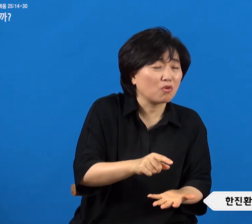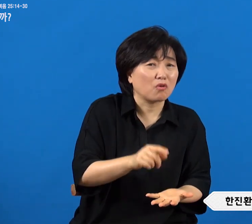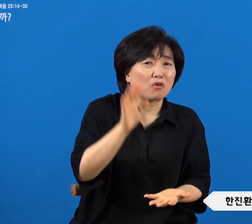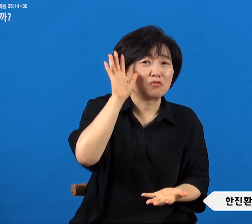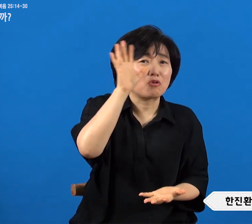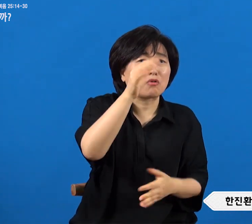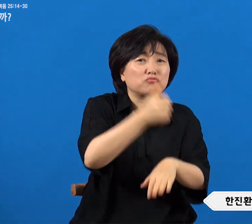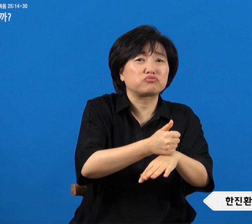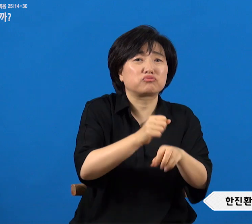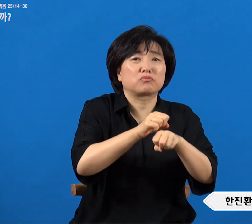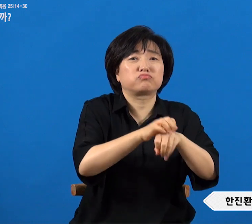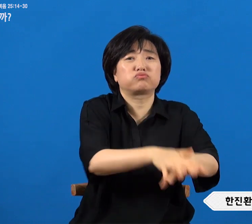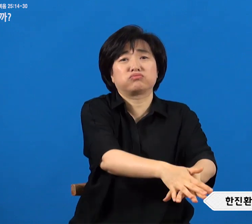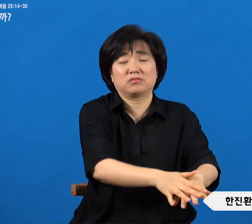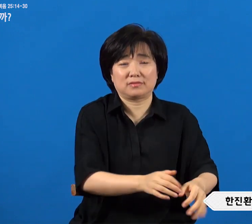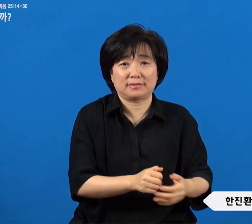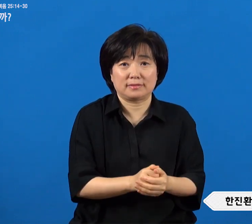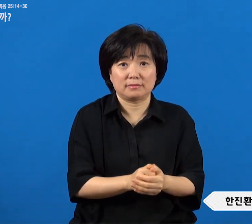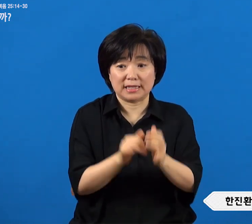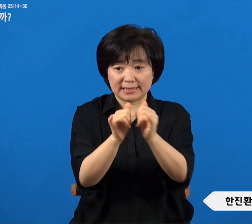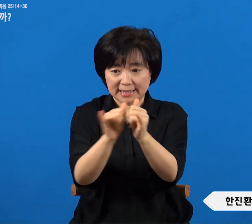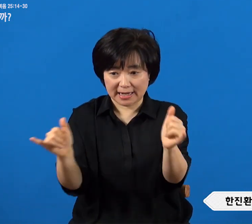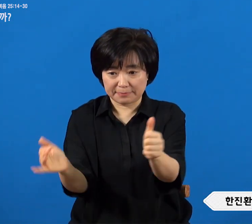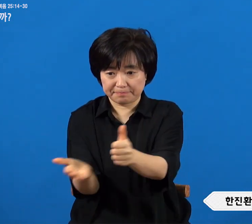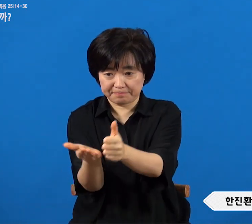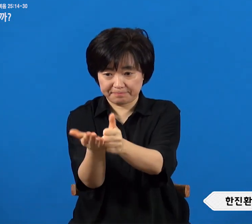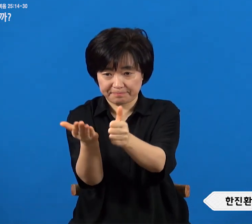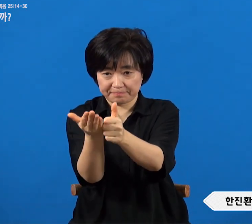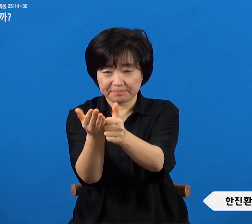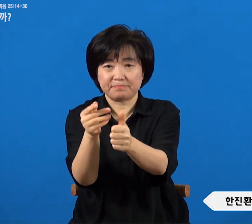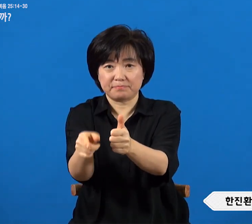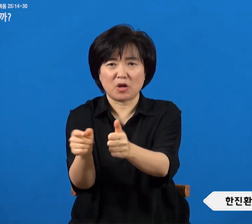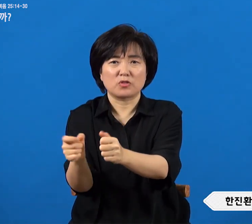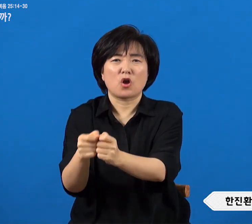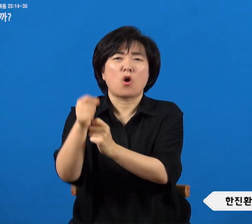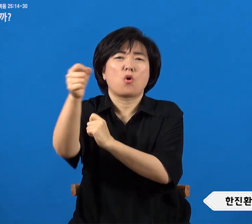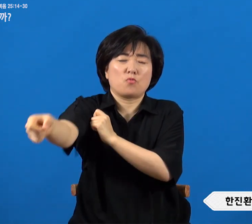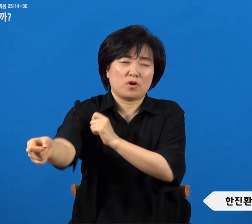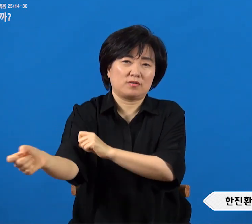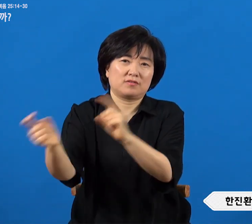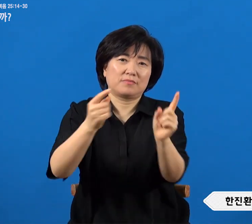될 것입니다. 그러나 사람을 남기는 것은 영원합니다.